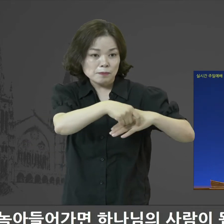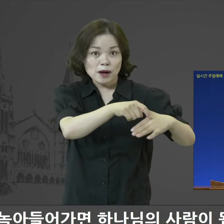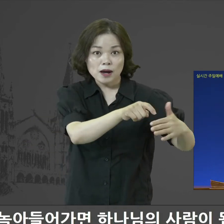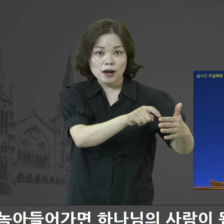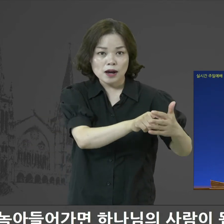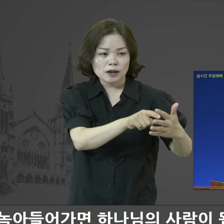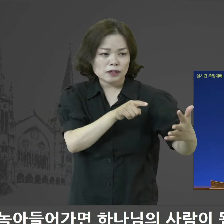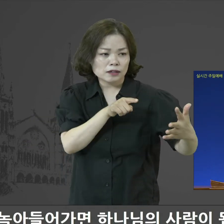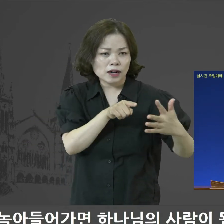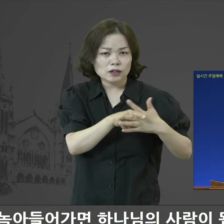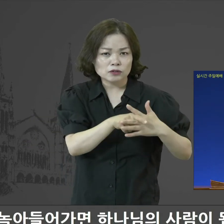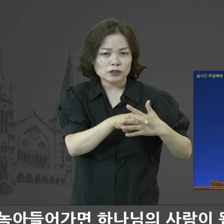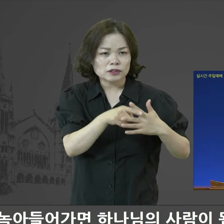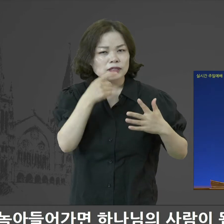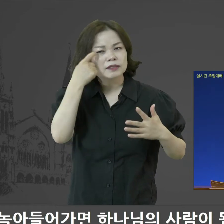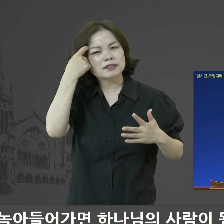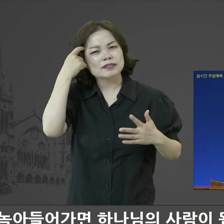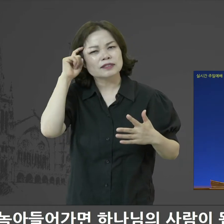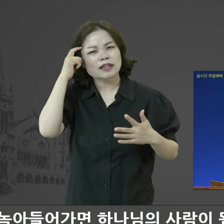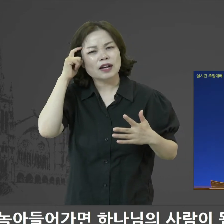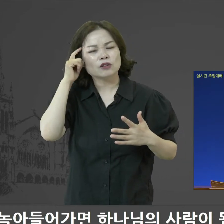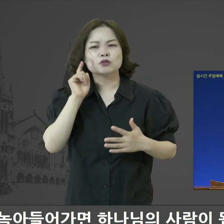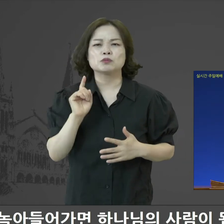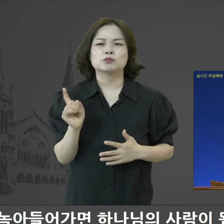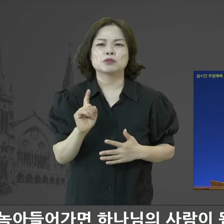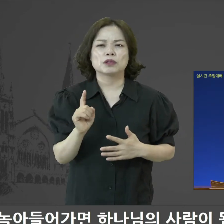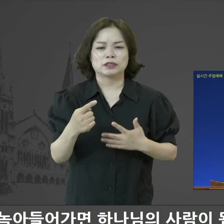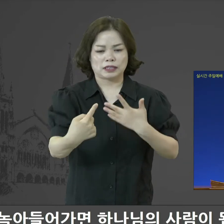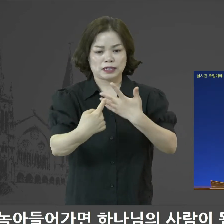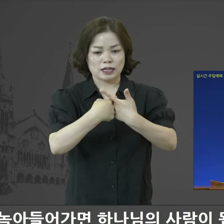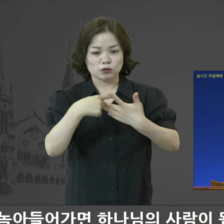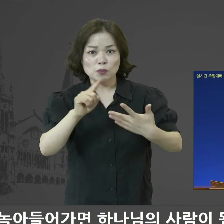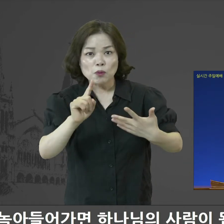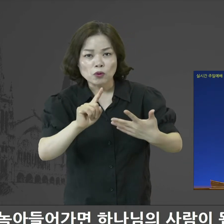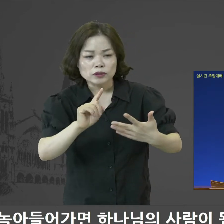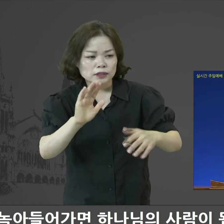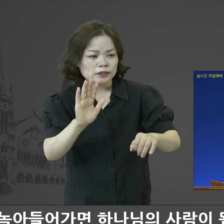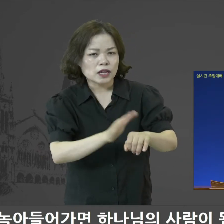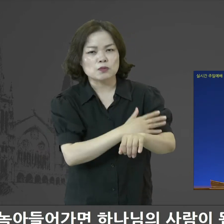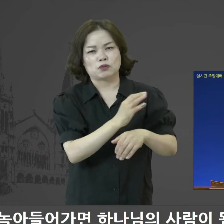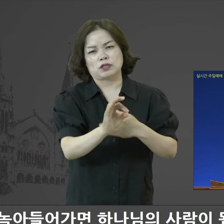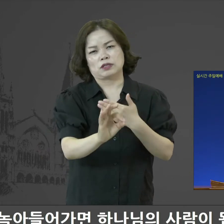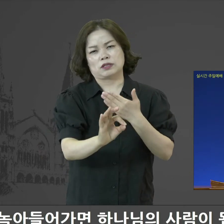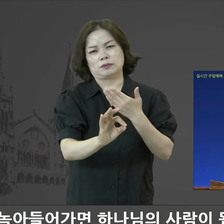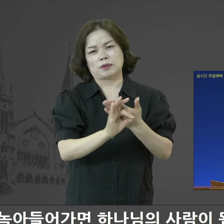마음을 관통하고 있는 생각이 어떤 것인지를 찾아내야 됩니다. 이것이 잘못되어지면